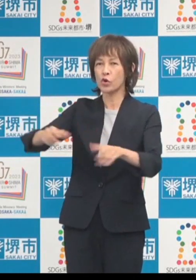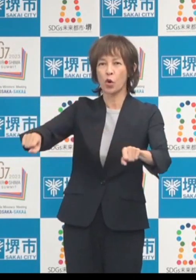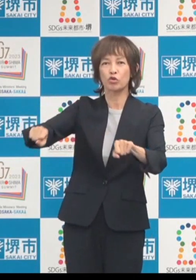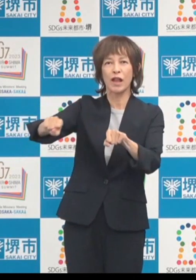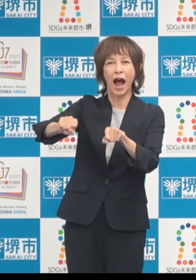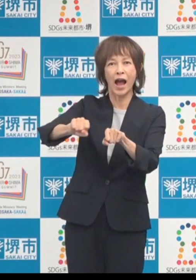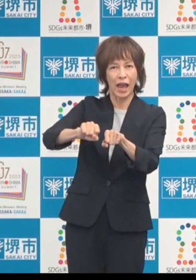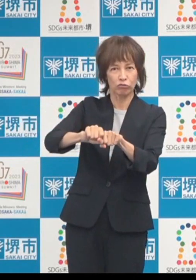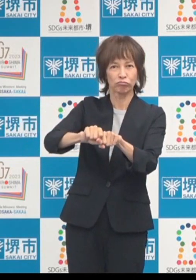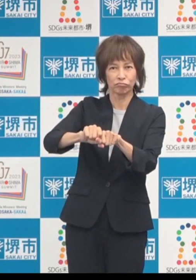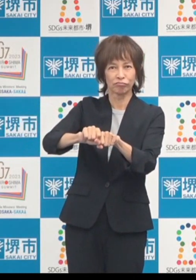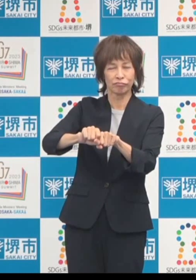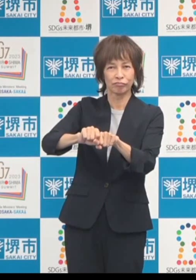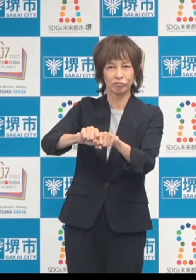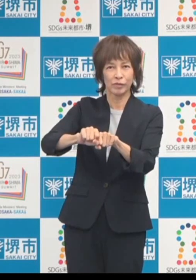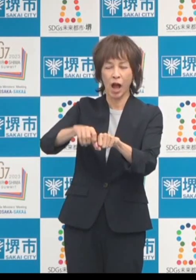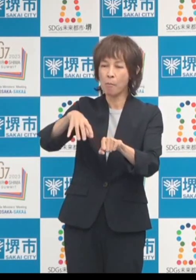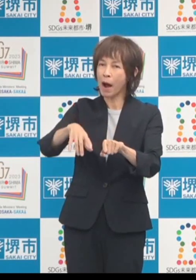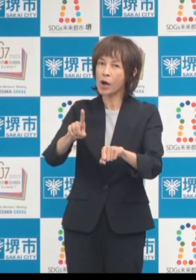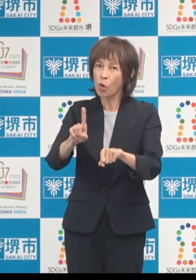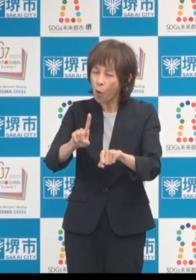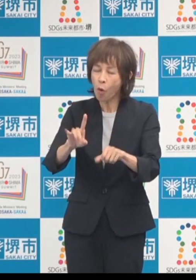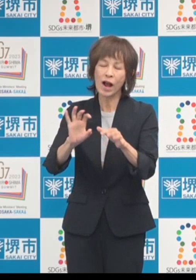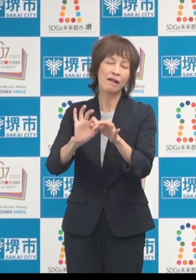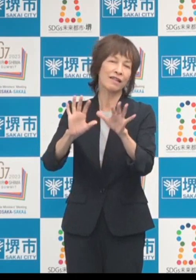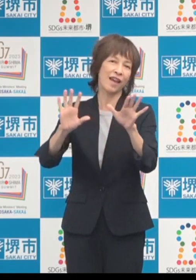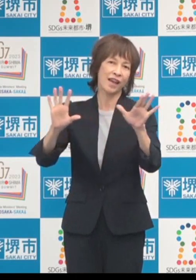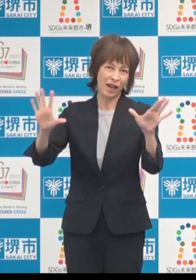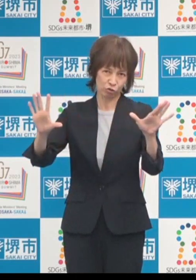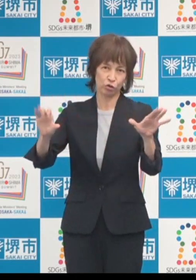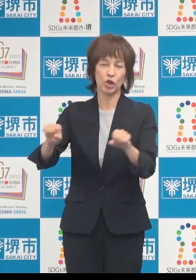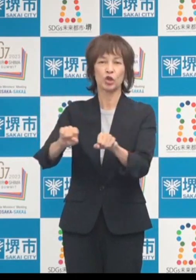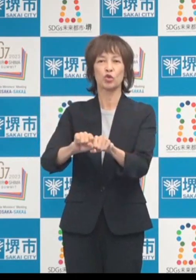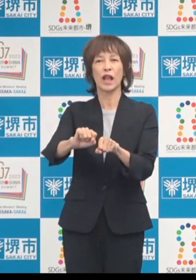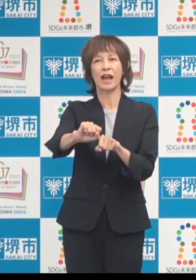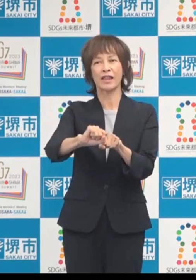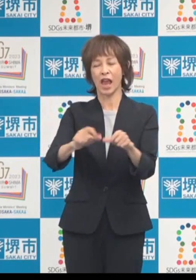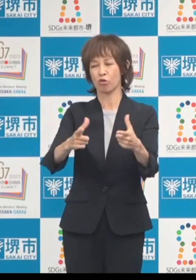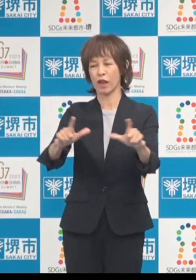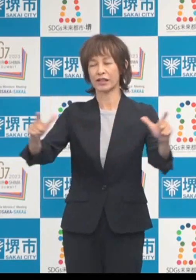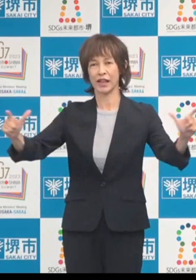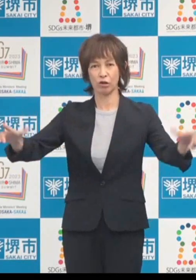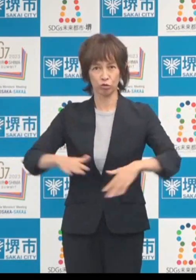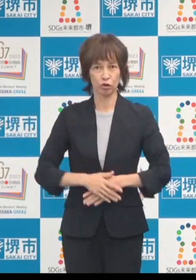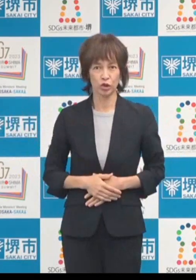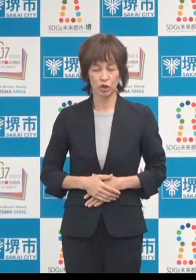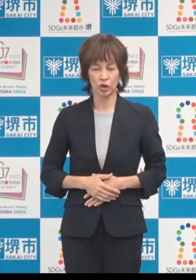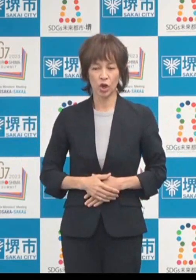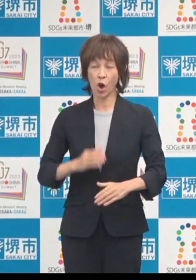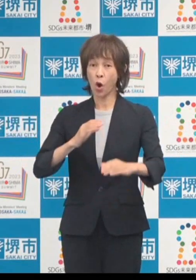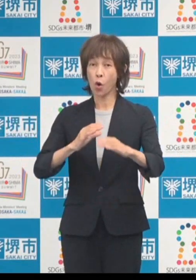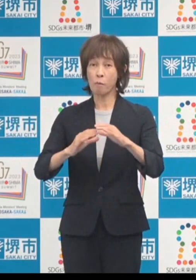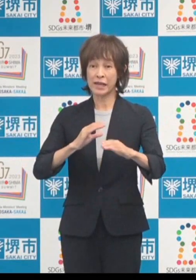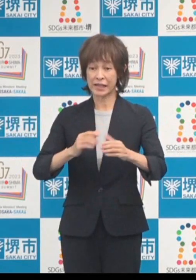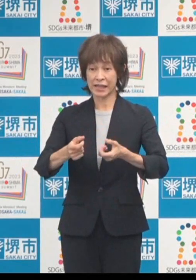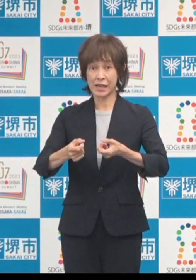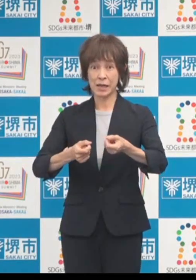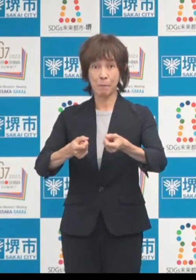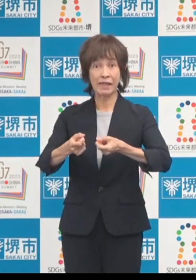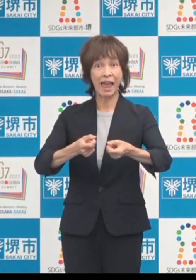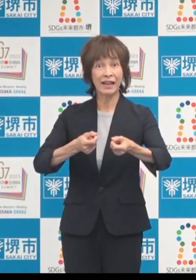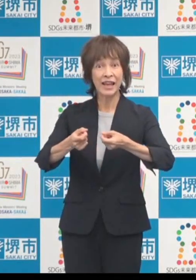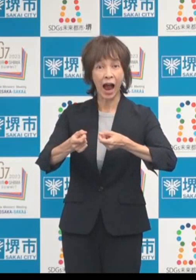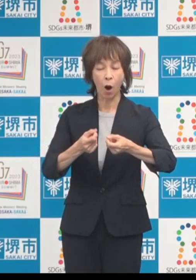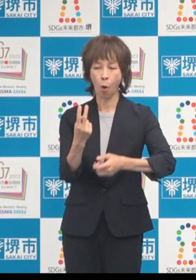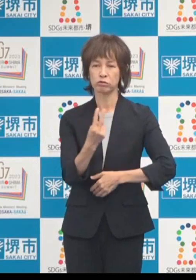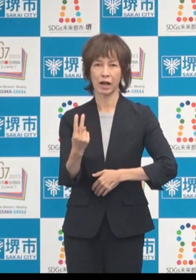えたイノベーションの創出を図りたいと考えております。またコミュニティマネージャーを2名常